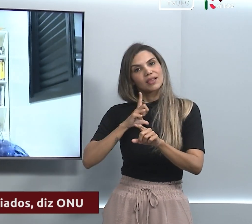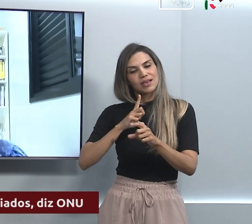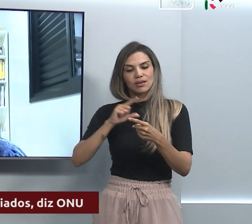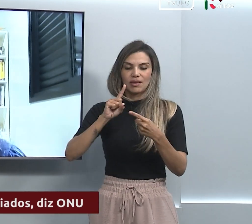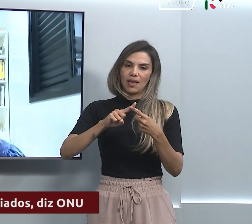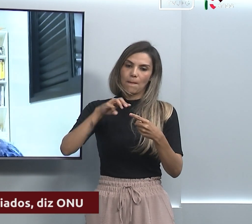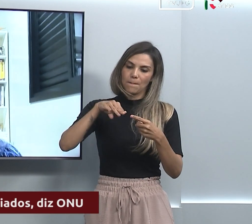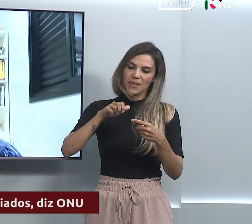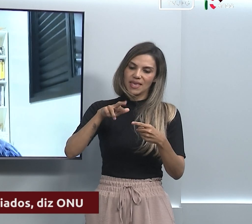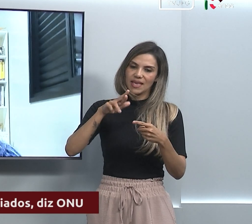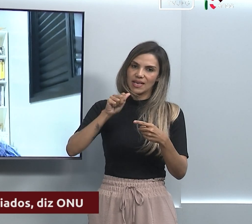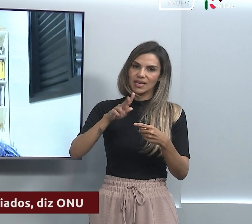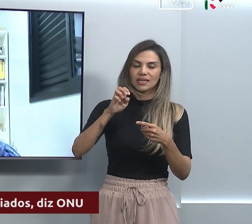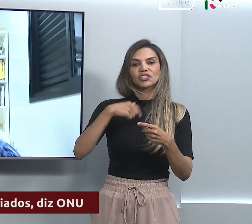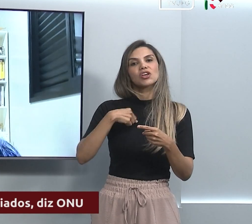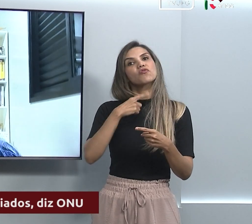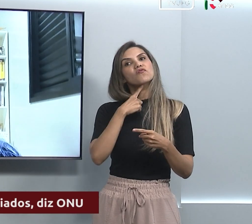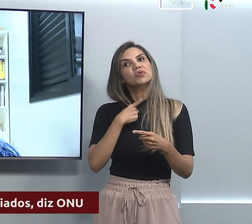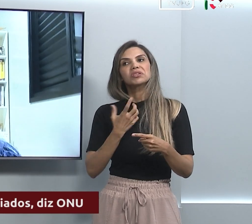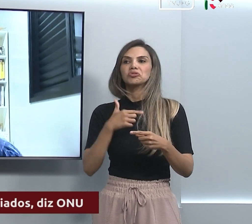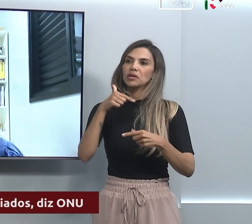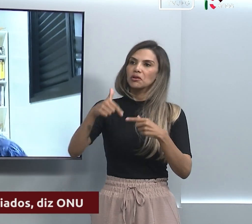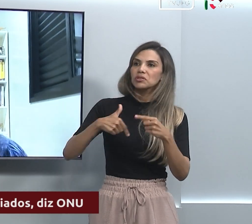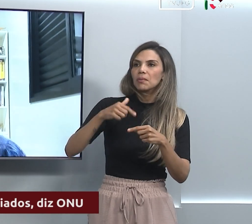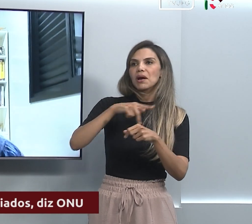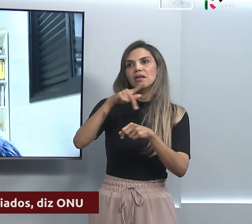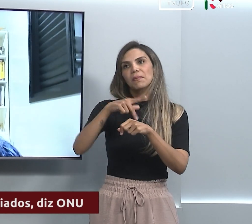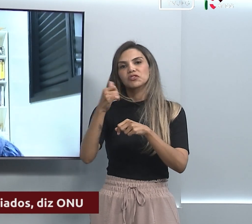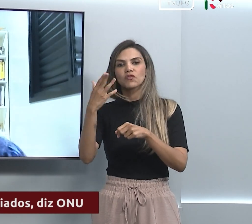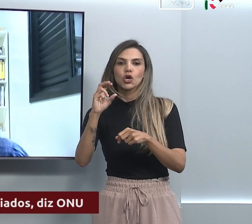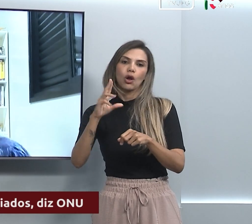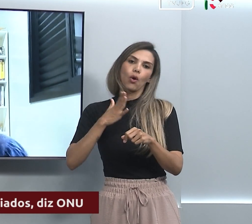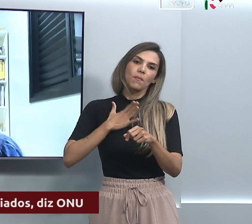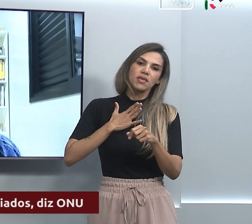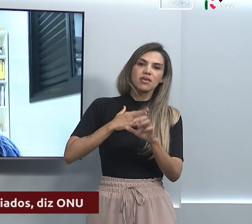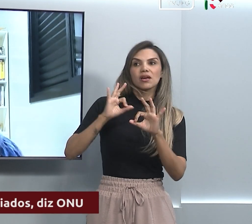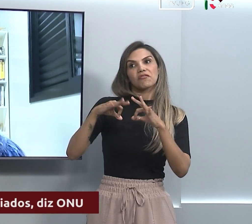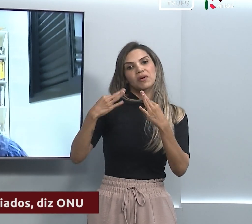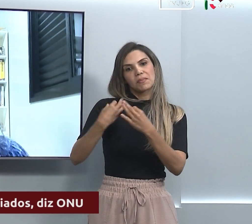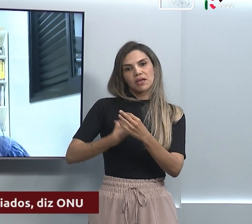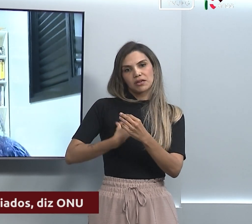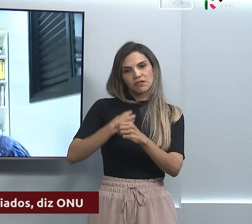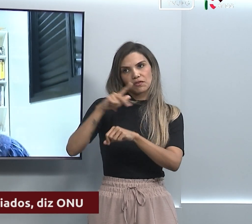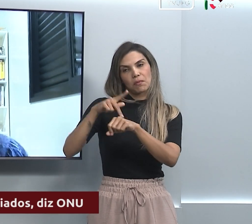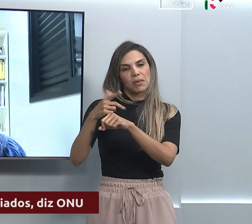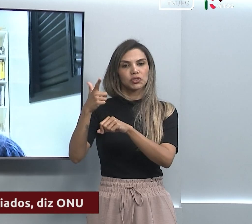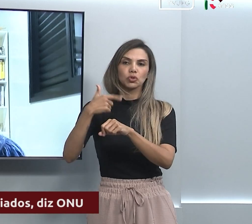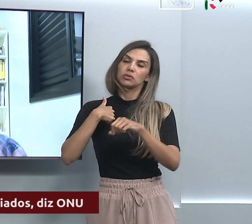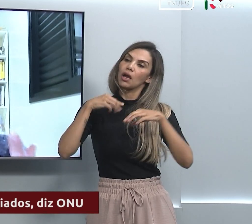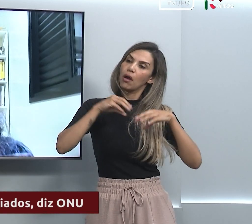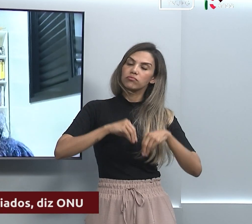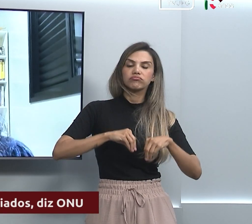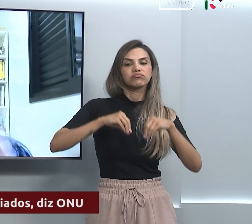As pessoas às vezes migram por situações econômicas, por razões familiares, porque tem um parente que mora em outro país, em outro lugar, e quer ali ter